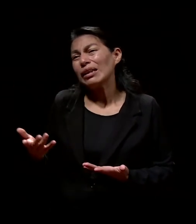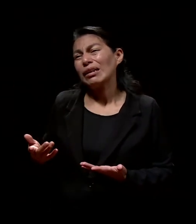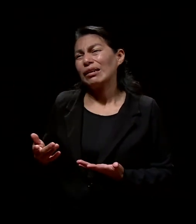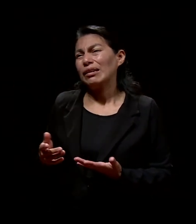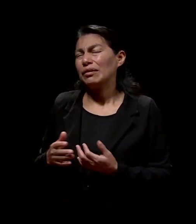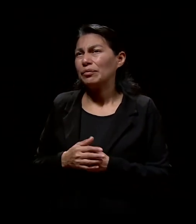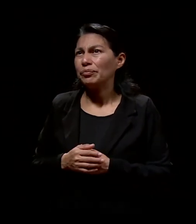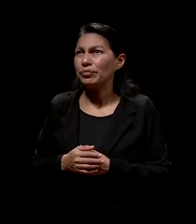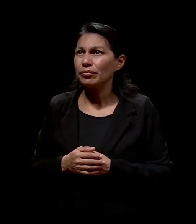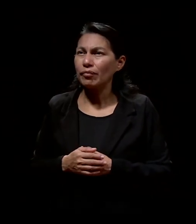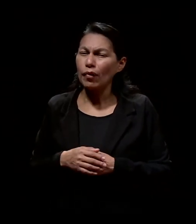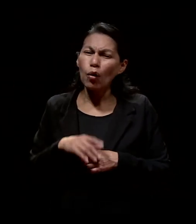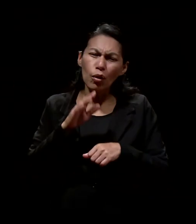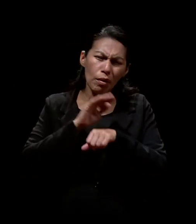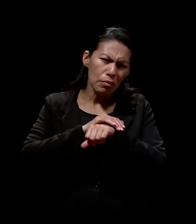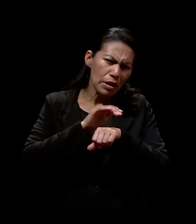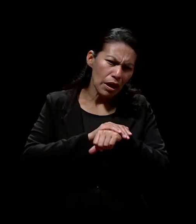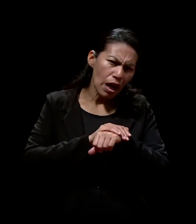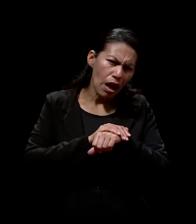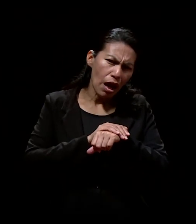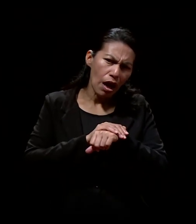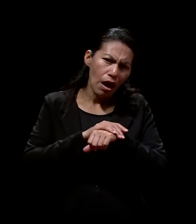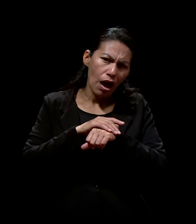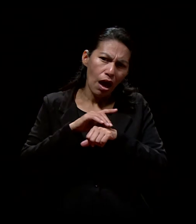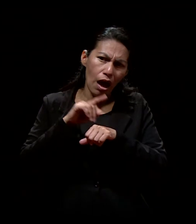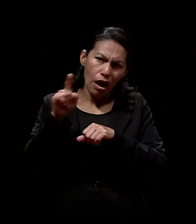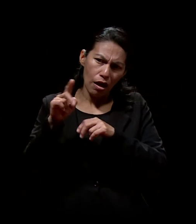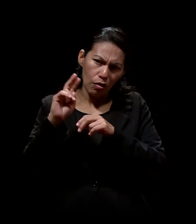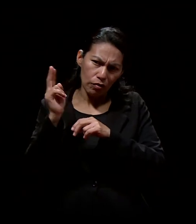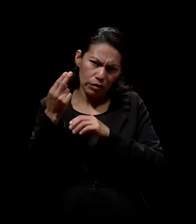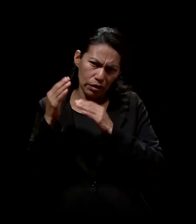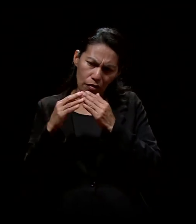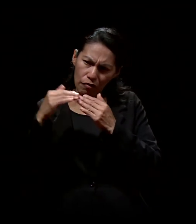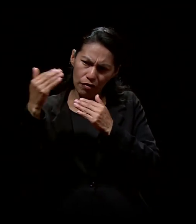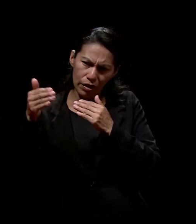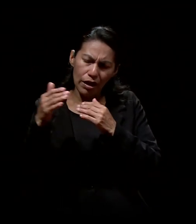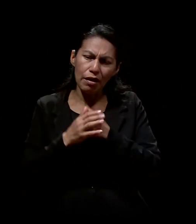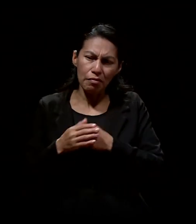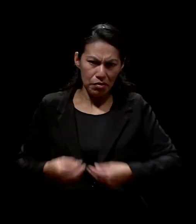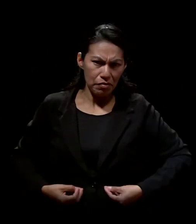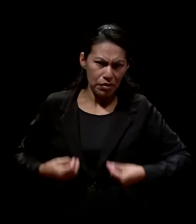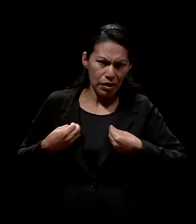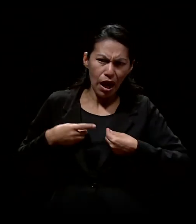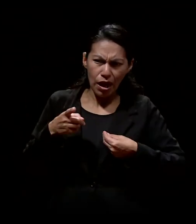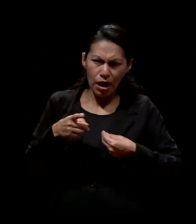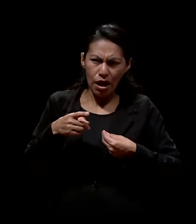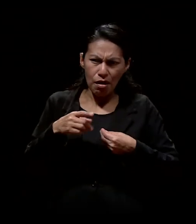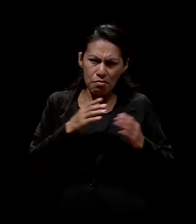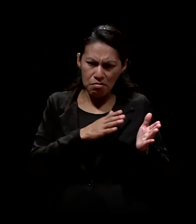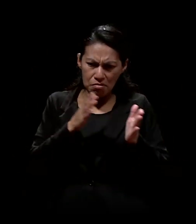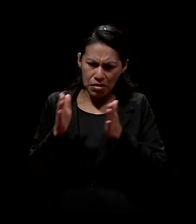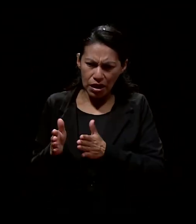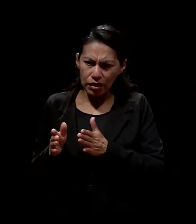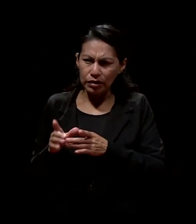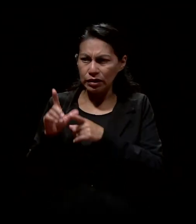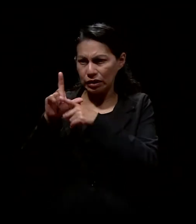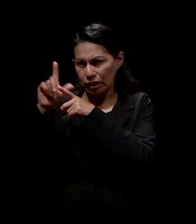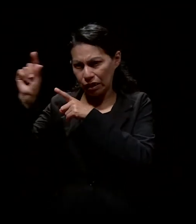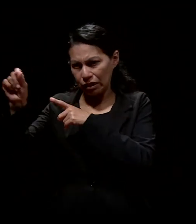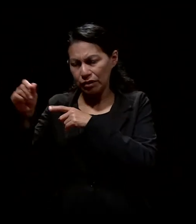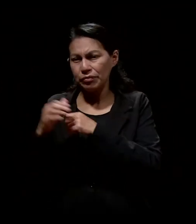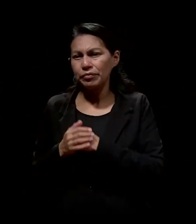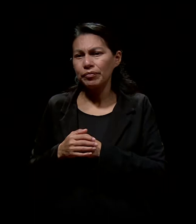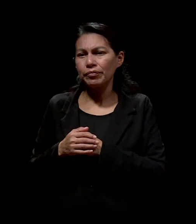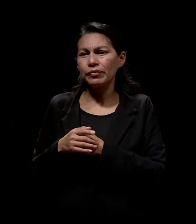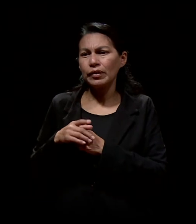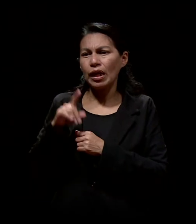fuera de la universidad y ella pues estaba viendo mi situación. Ella había hecho planes ya de viajar a su casa,